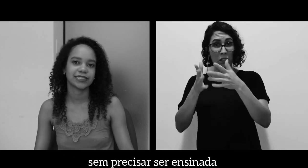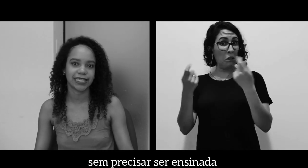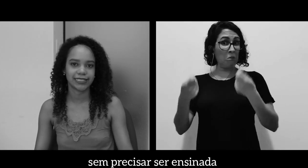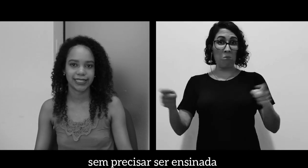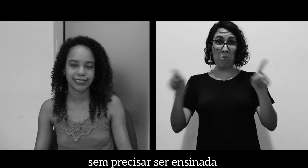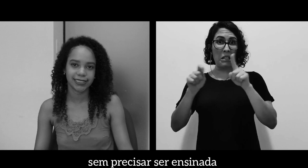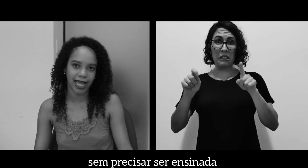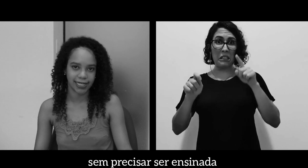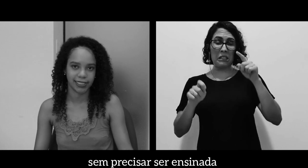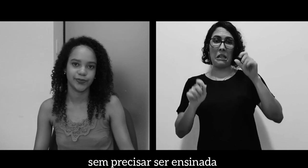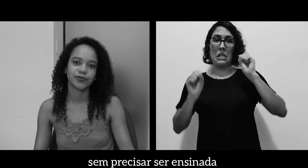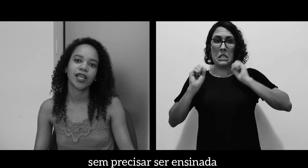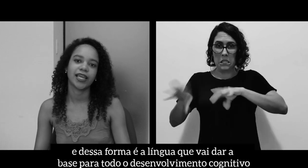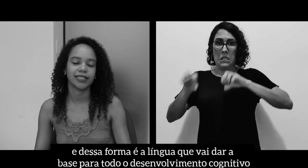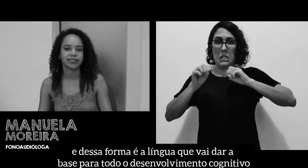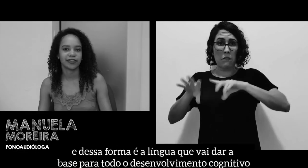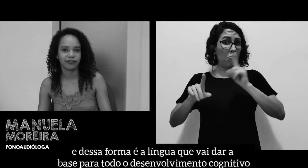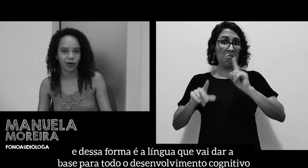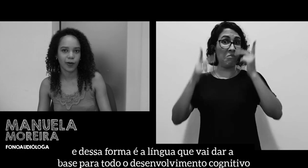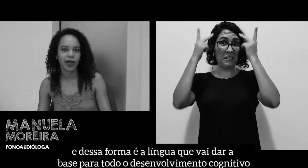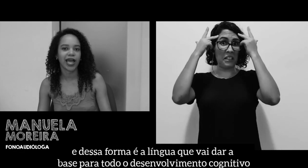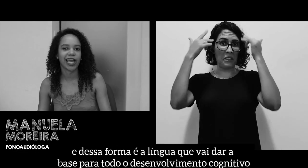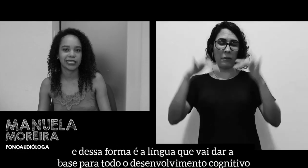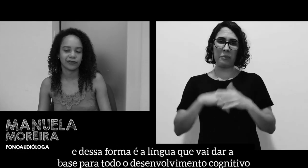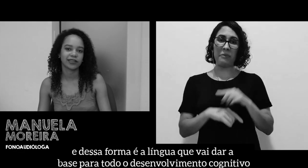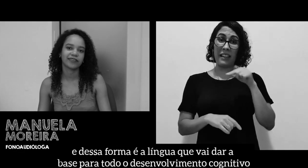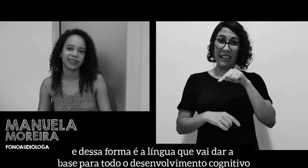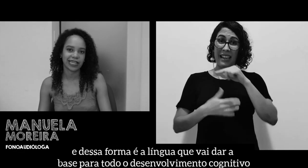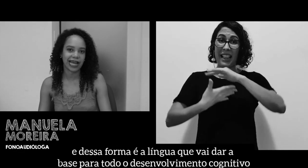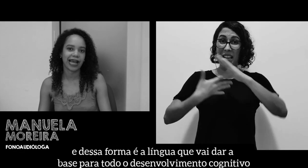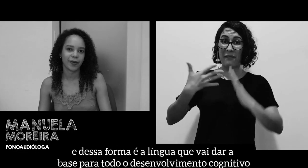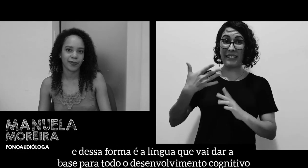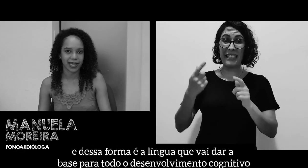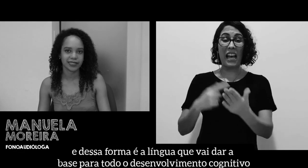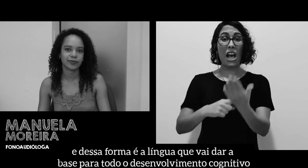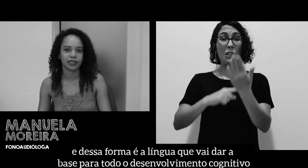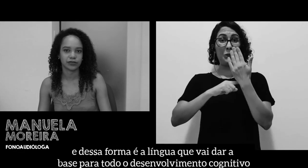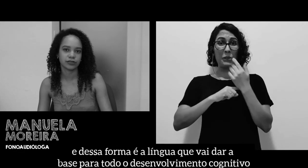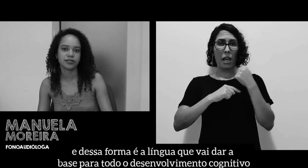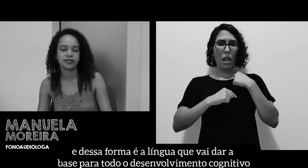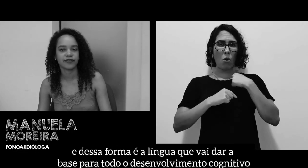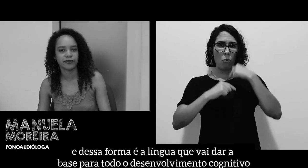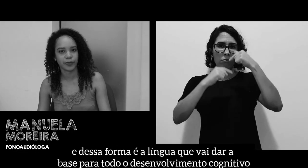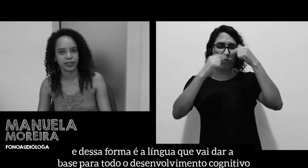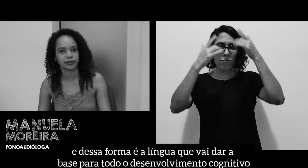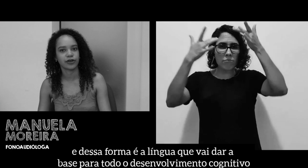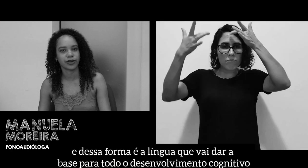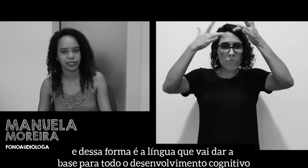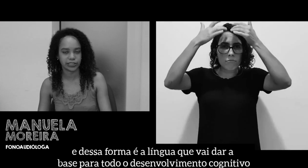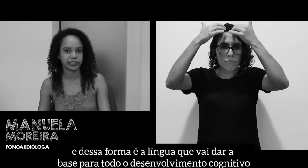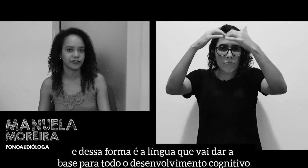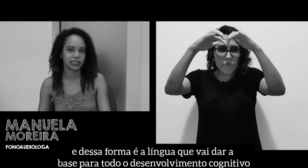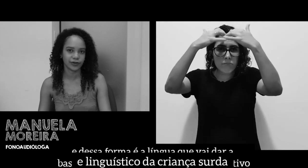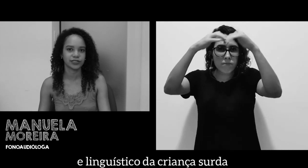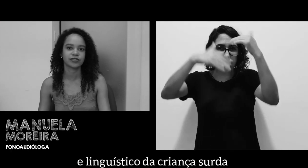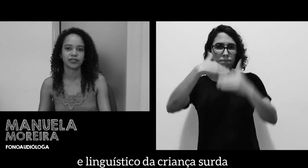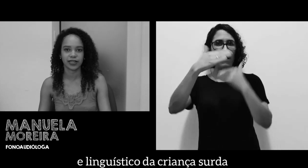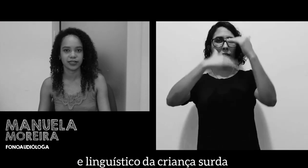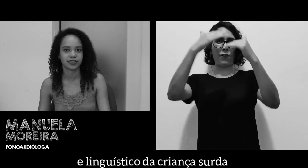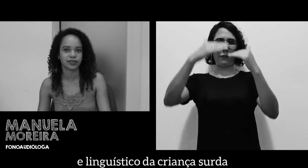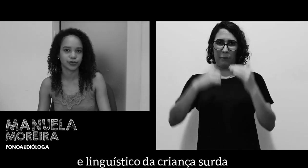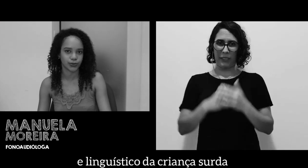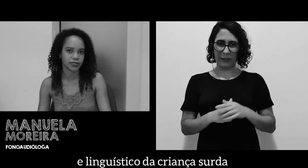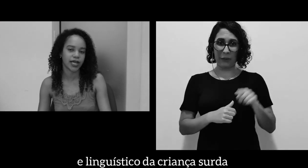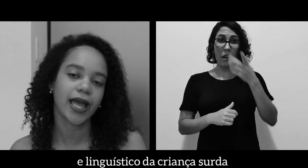sem precisar ser ensinada. E dessa forma, é a língua que vai dar a base para todo o desenvolvimento cognitivo e linguístico